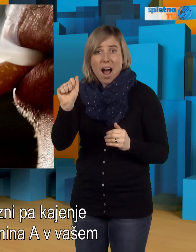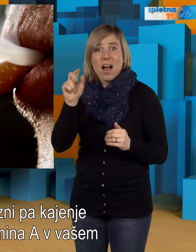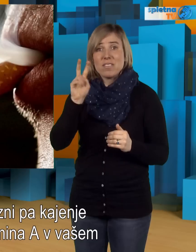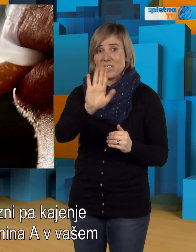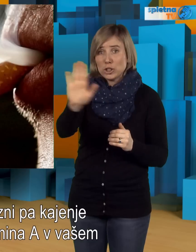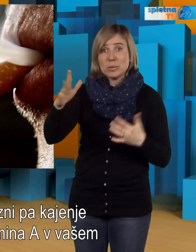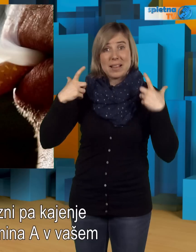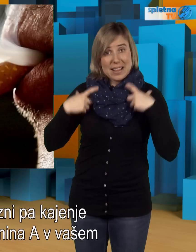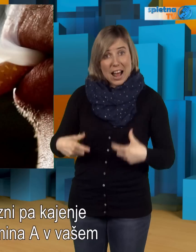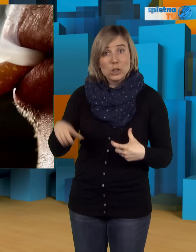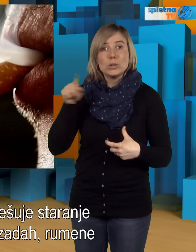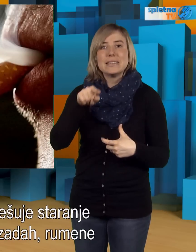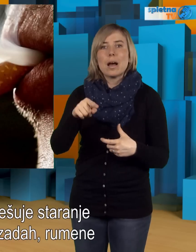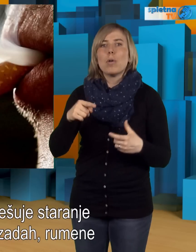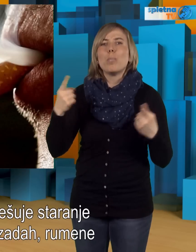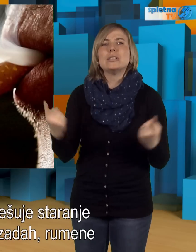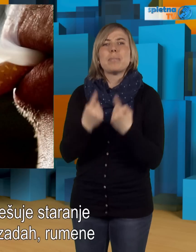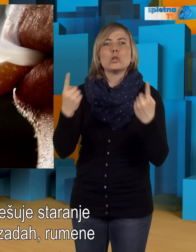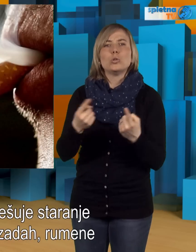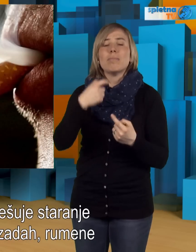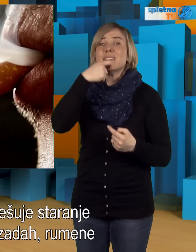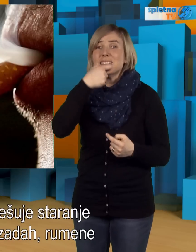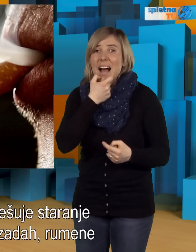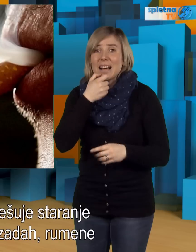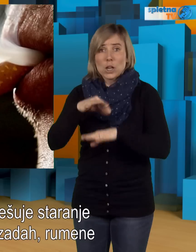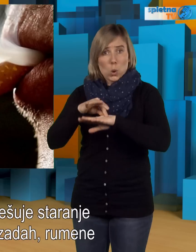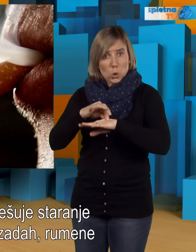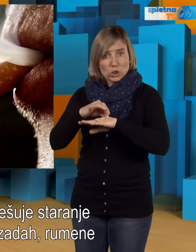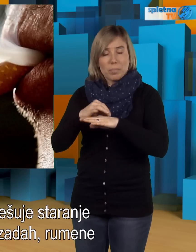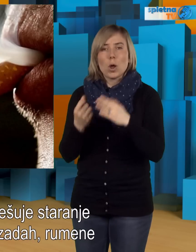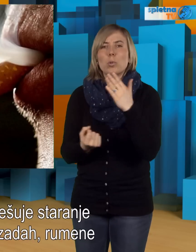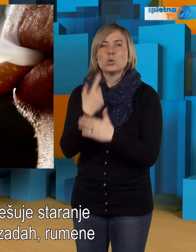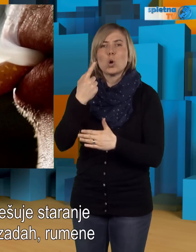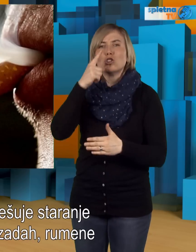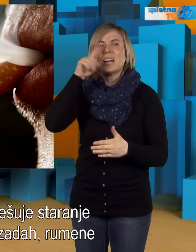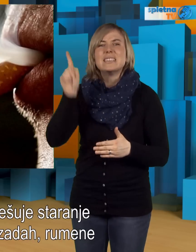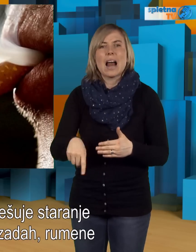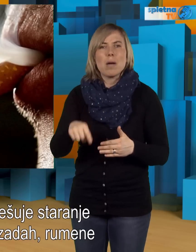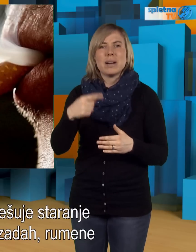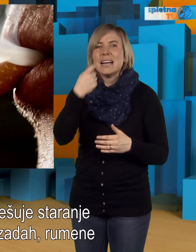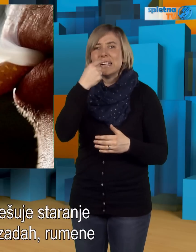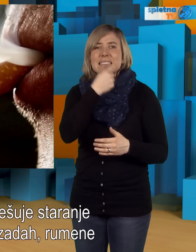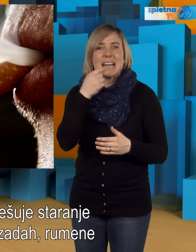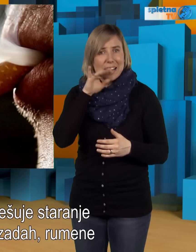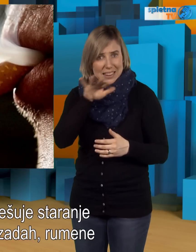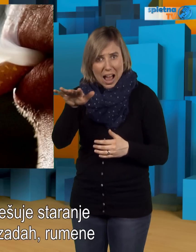staranje kože, povzroča slab zadah, rumene obloge na zobeh Poslabšuje astmo in dviguje